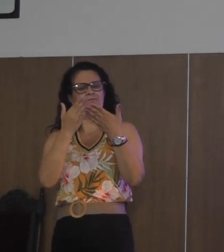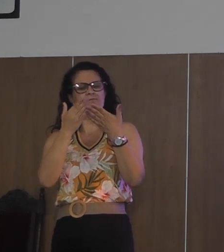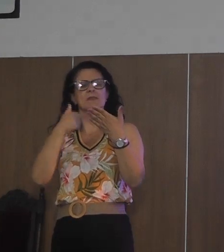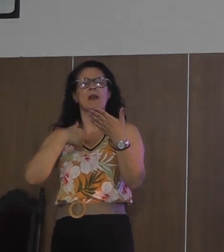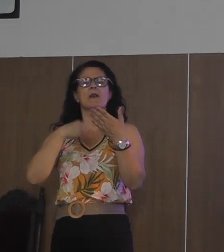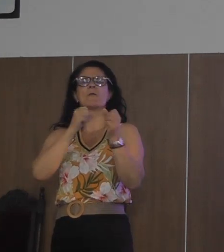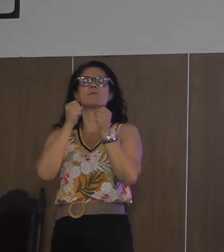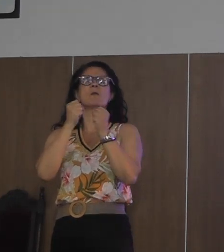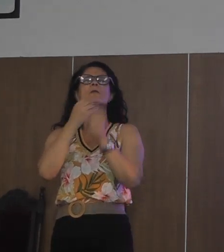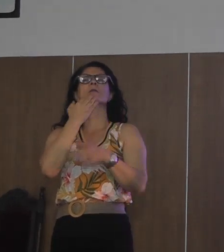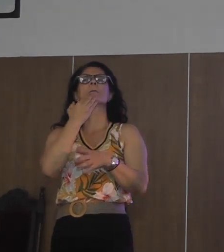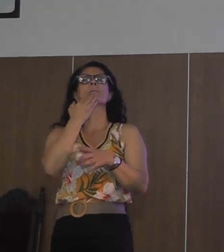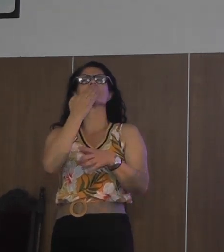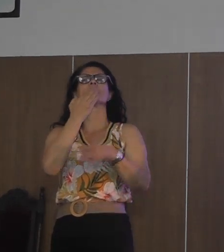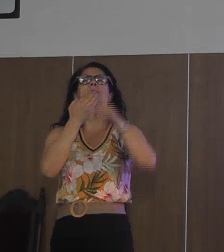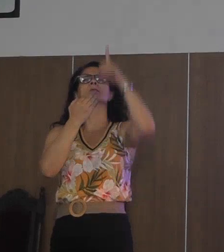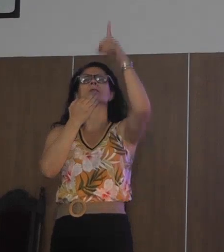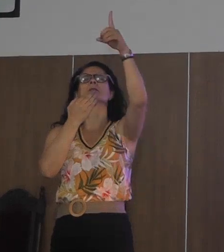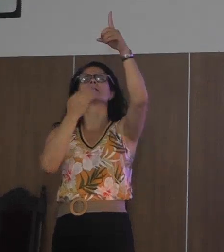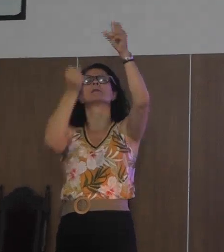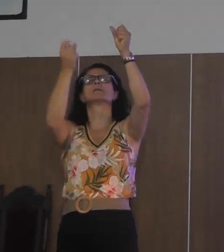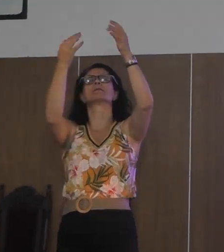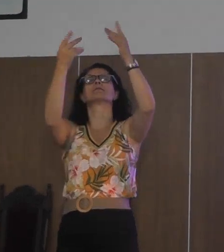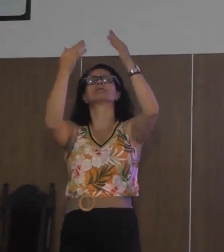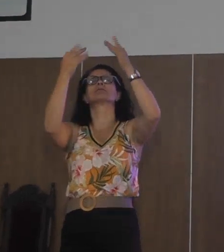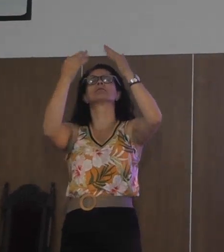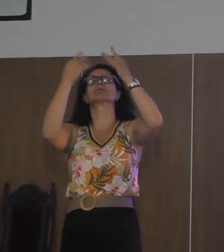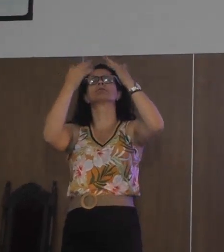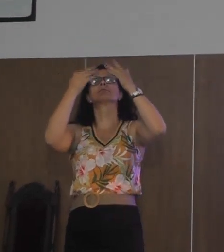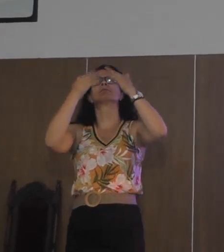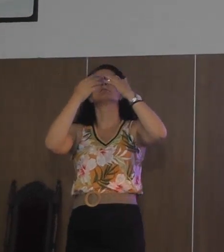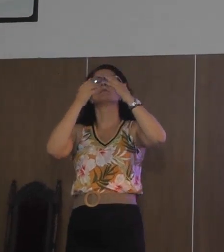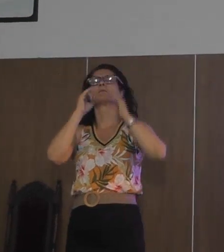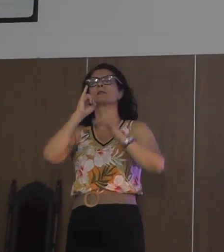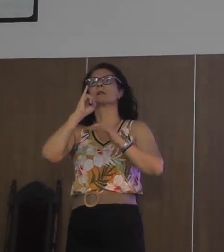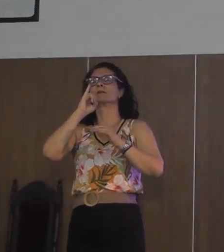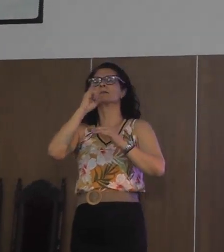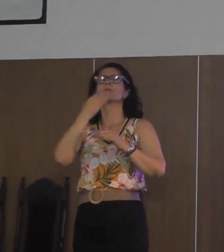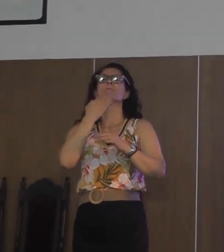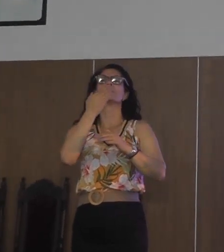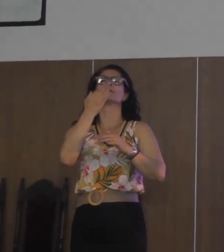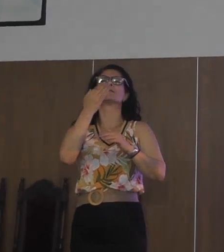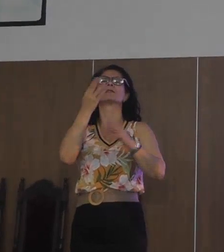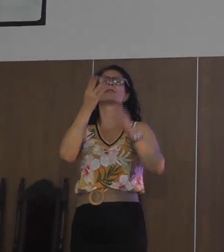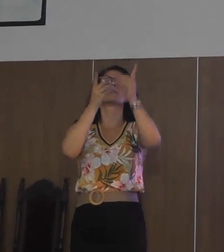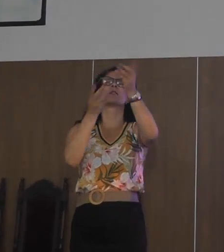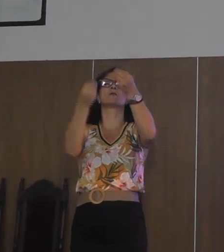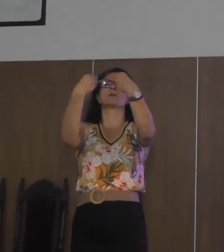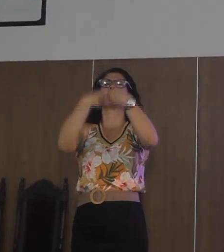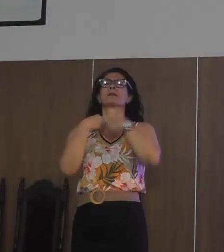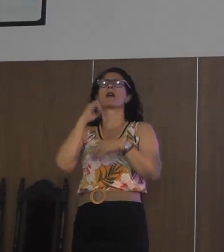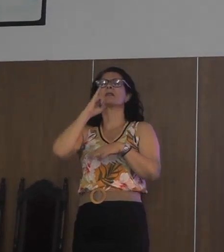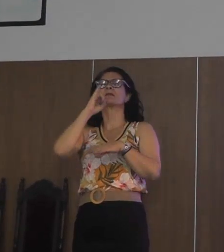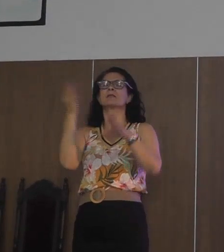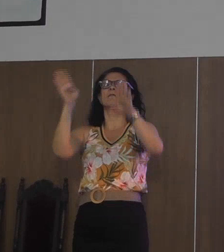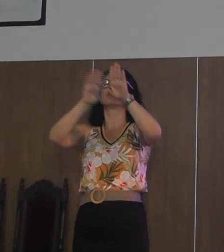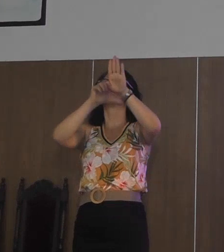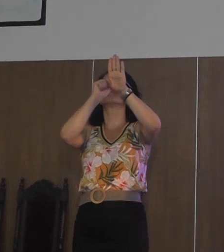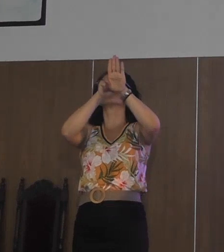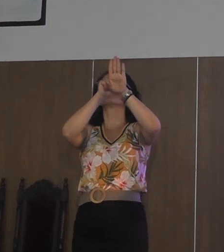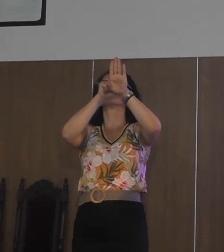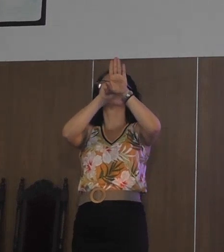feito. Aquele que pede, recebe. Aquele que bate, a porta se abre. Aquele que busca, encontra.